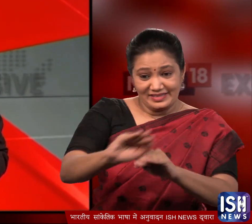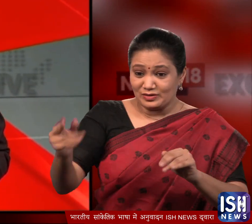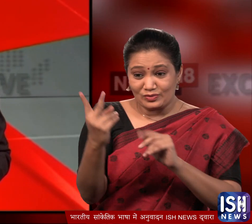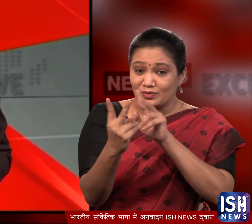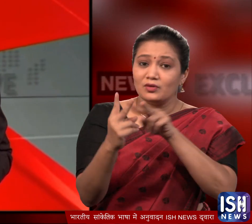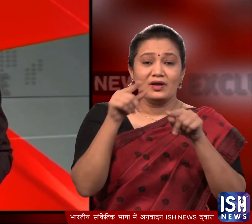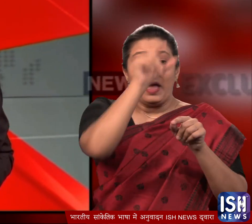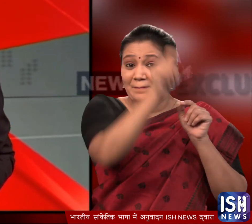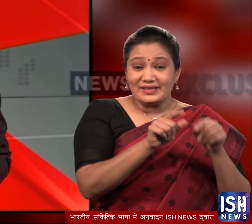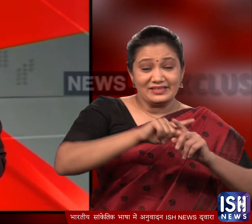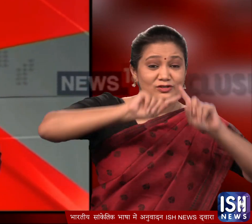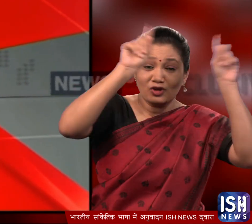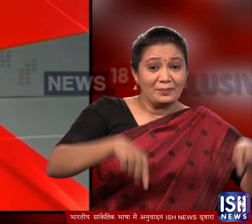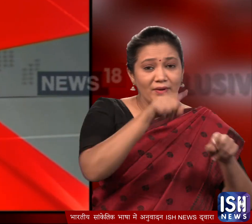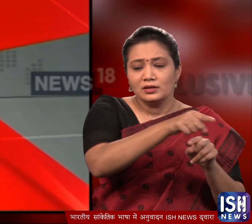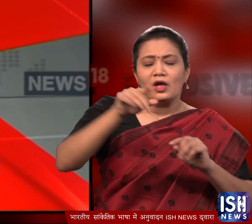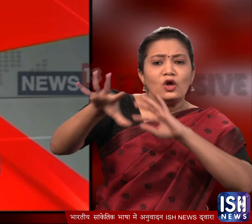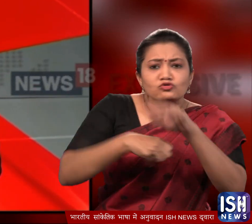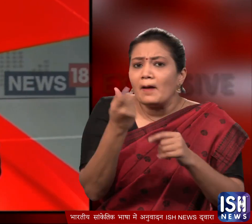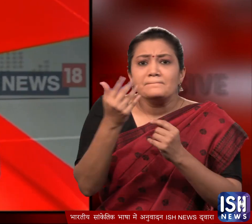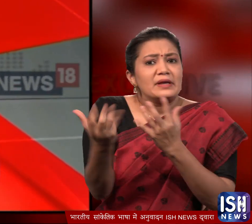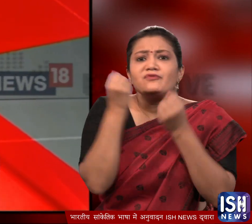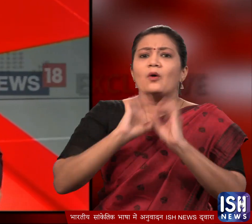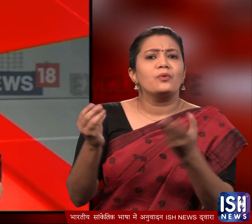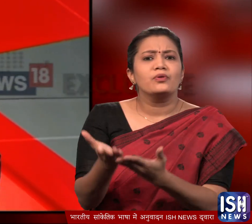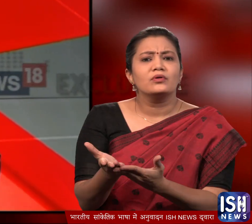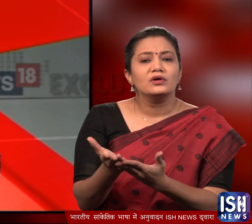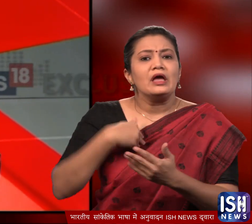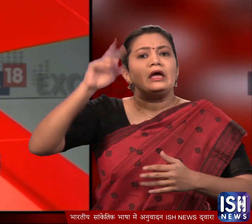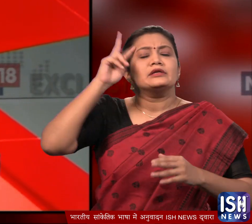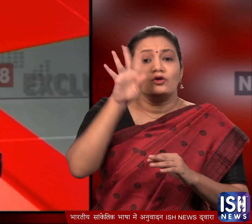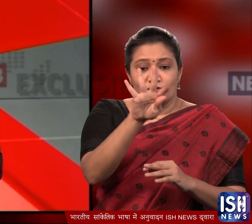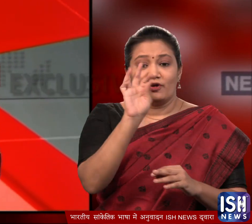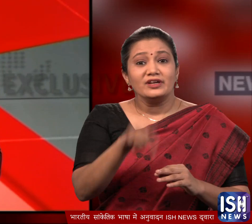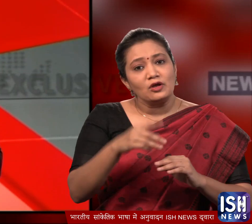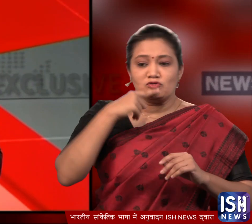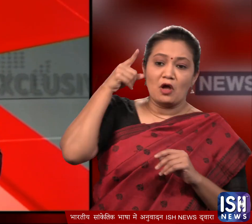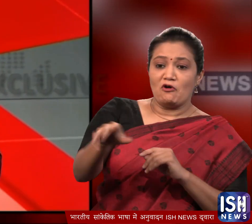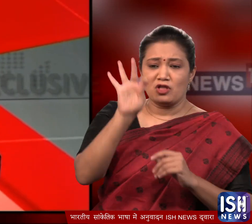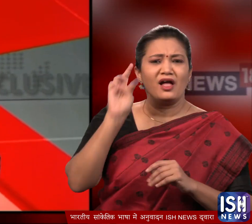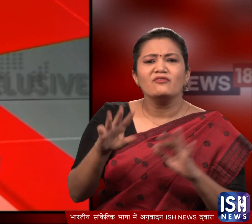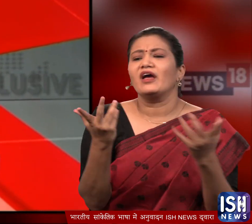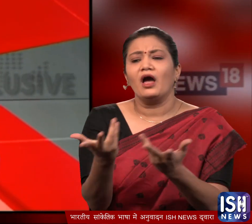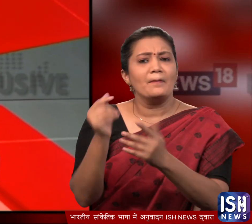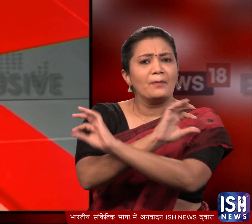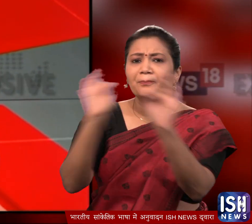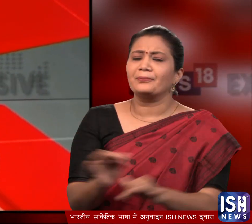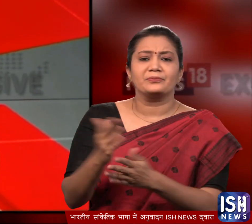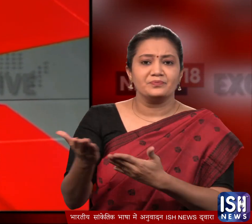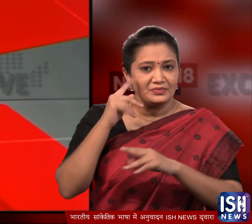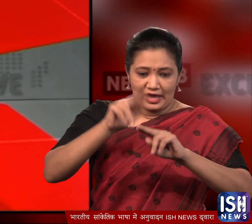में भी ये 2 बच्चों को पीटने वाले दुकानदार को उनके पास से चोरी का कोई पैसा नहीं मिला, जबकि वो 40,000 रुपए चुराने का आरोप लगा रहा